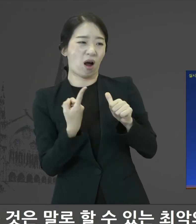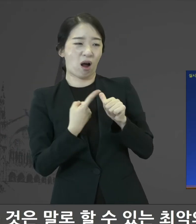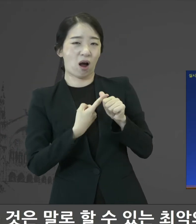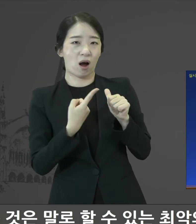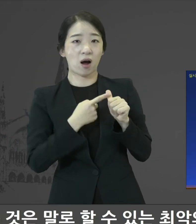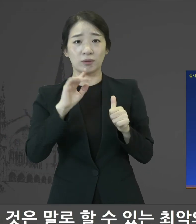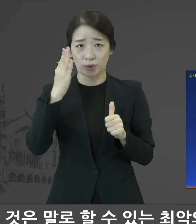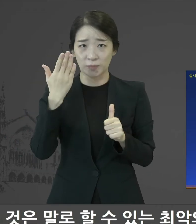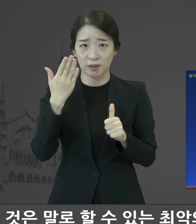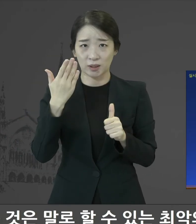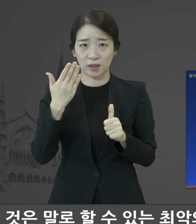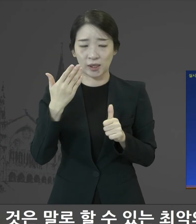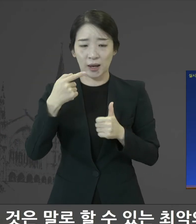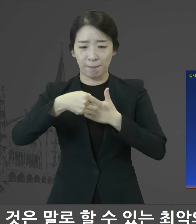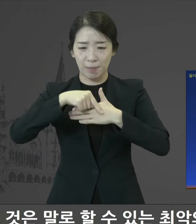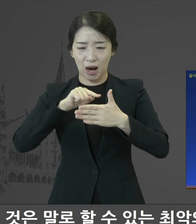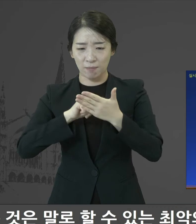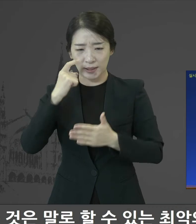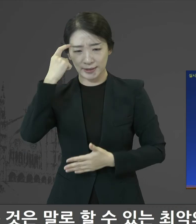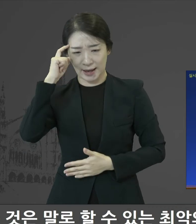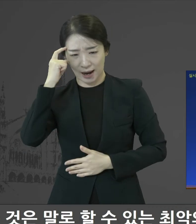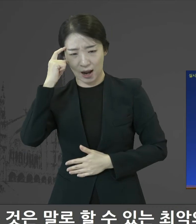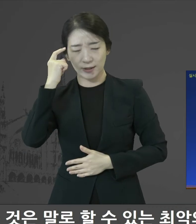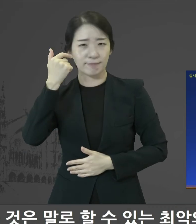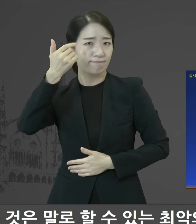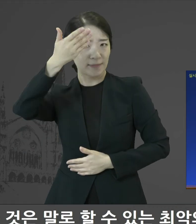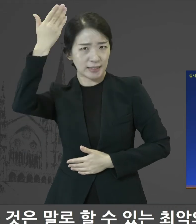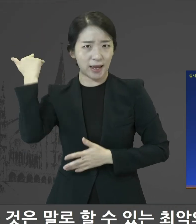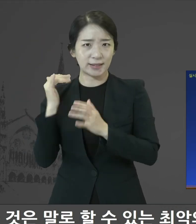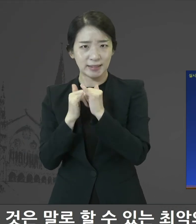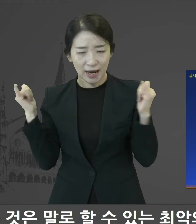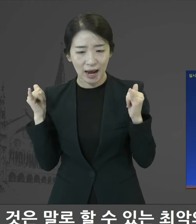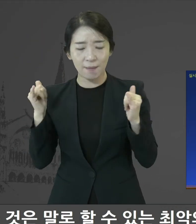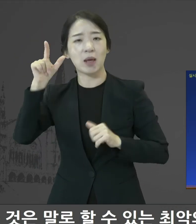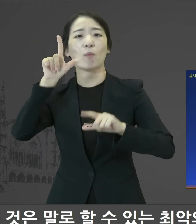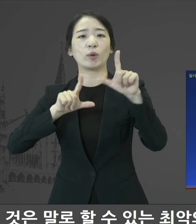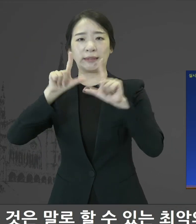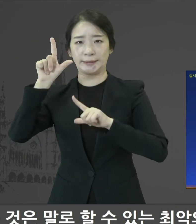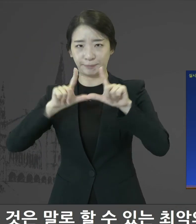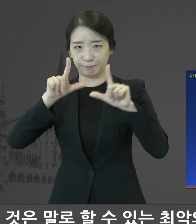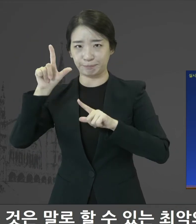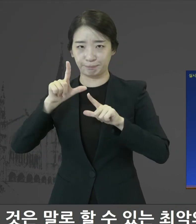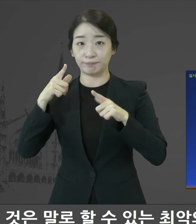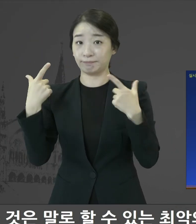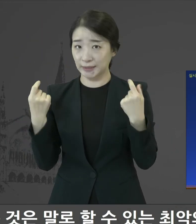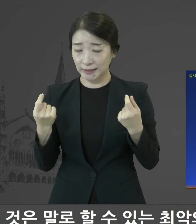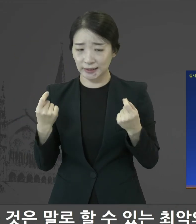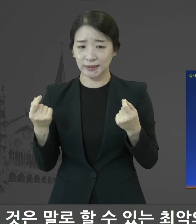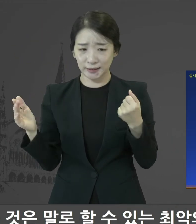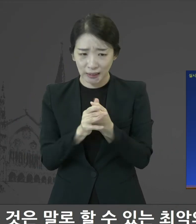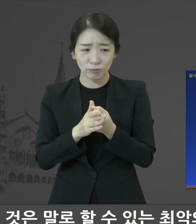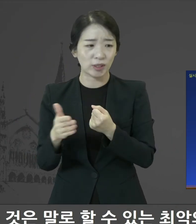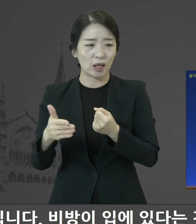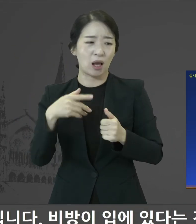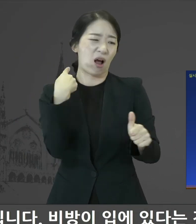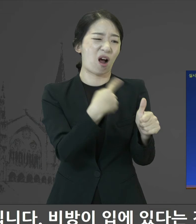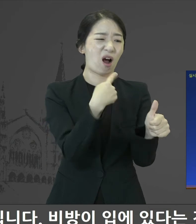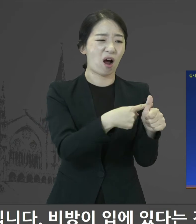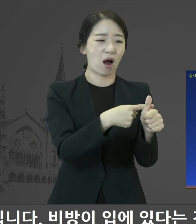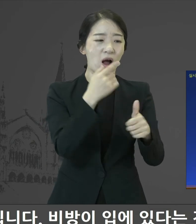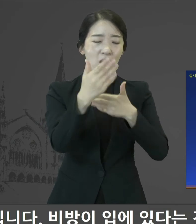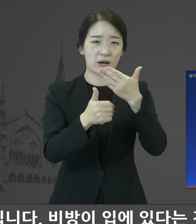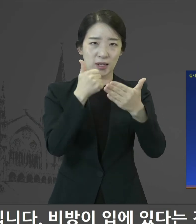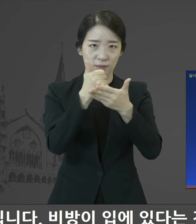것은 마음과 생각이 완전히 옛사람의 길에 들어서 있다는 뜻입니다. 총명이 어두워지고 하나님의 생명에서 떠나